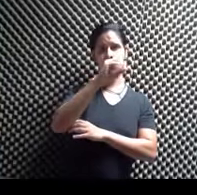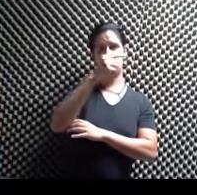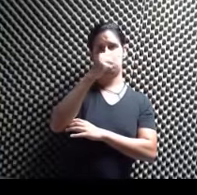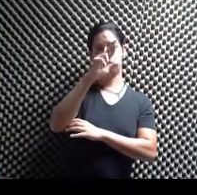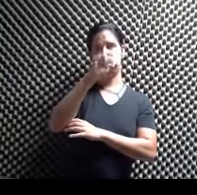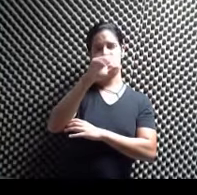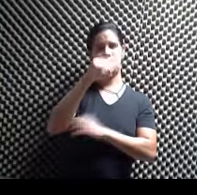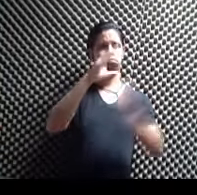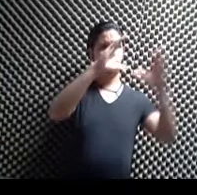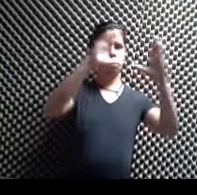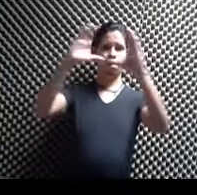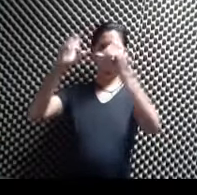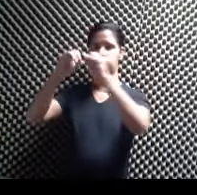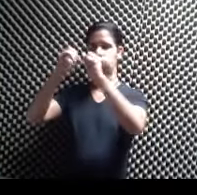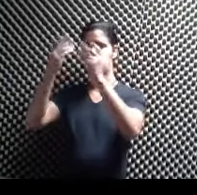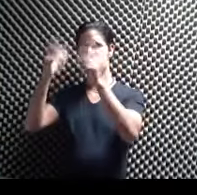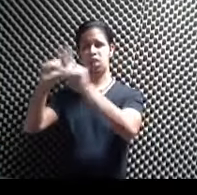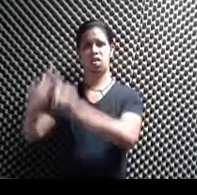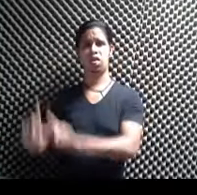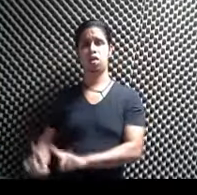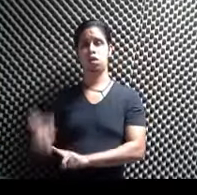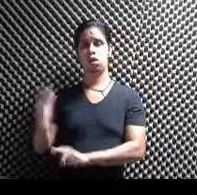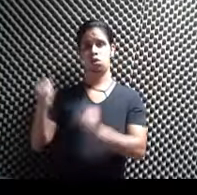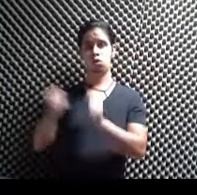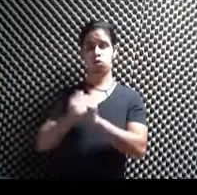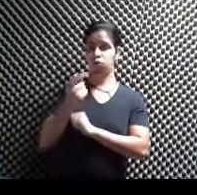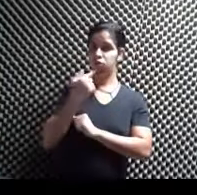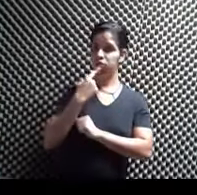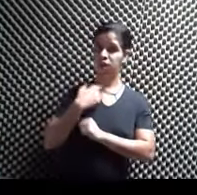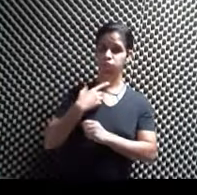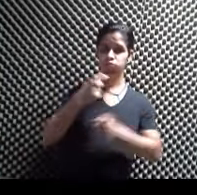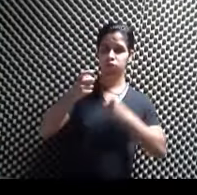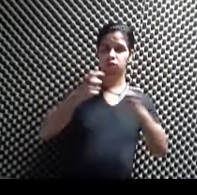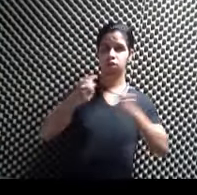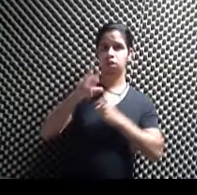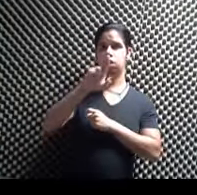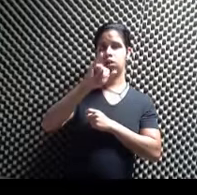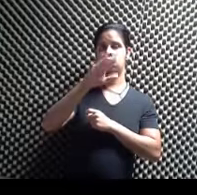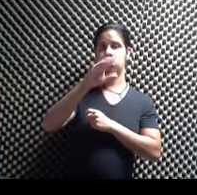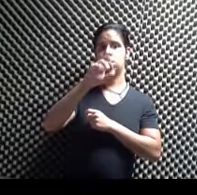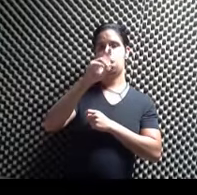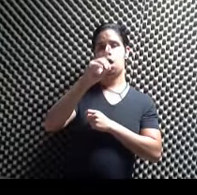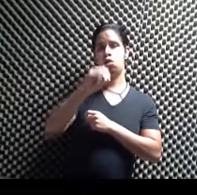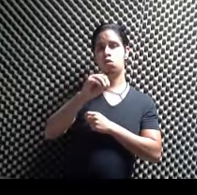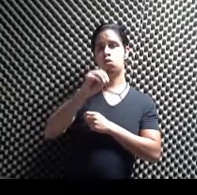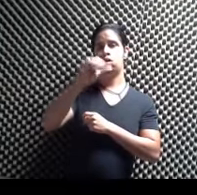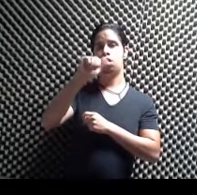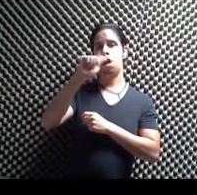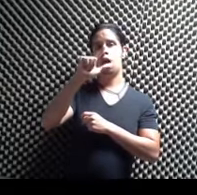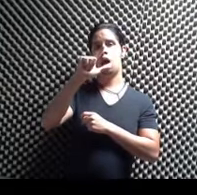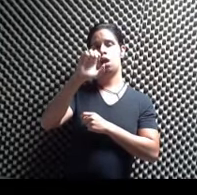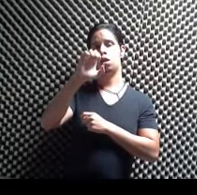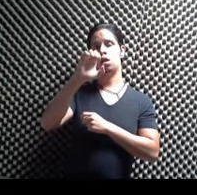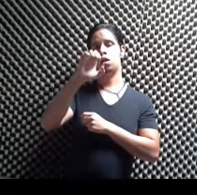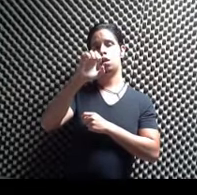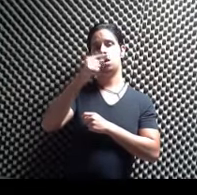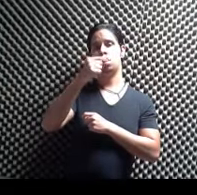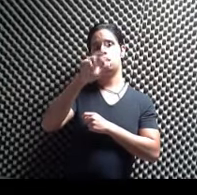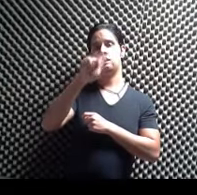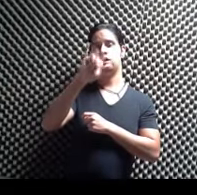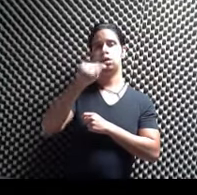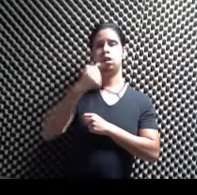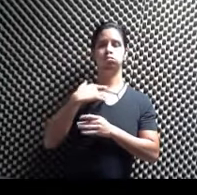grabaciones, porque bajo la dirección de don Ricardo Alegría se hicieron muchos trabajos discográficos documentando la voz del pueblo